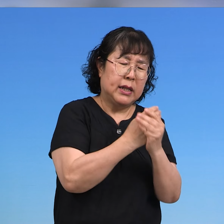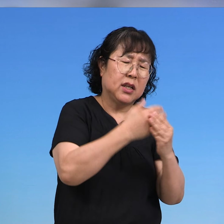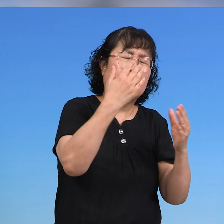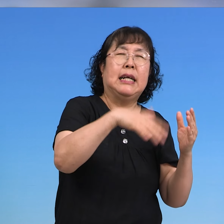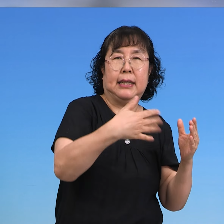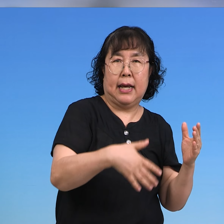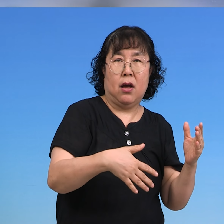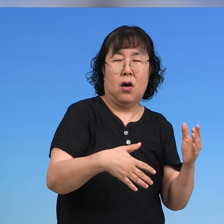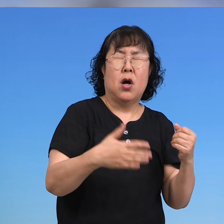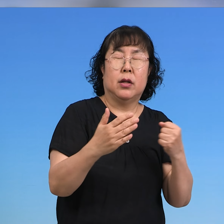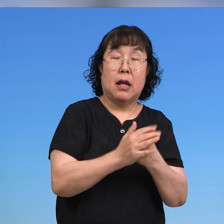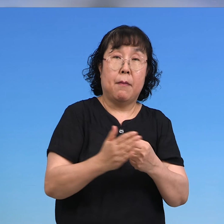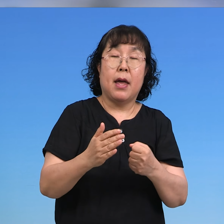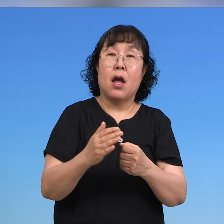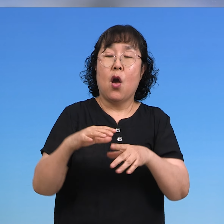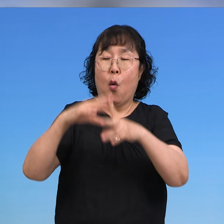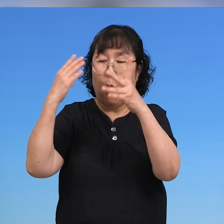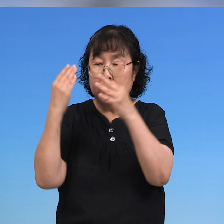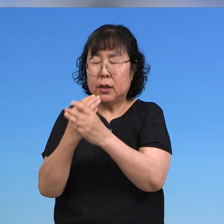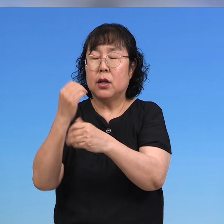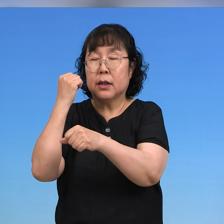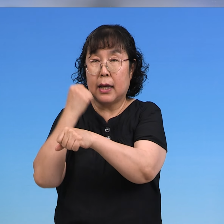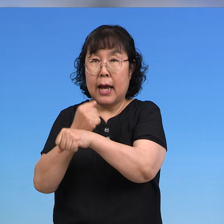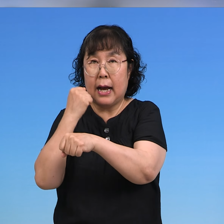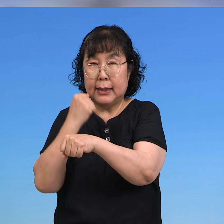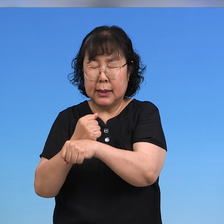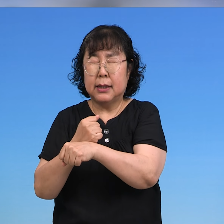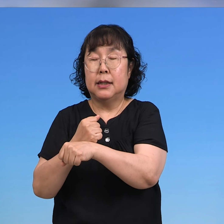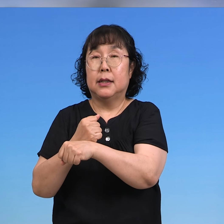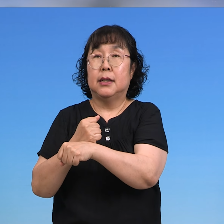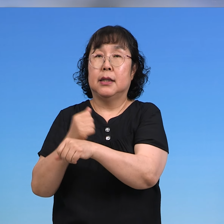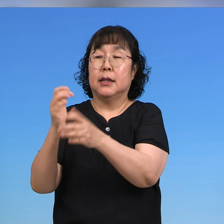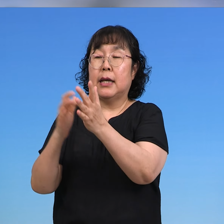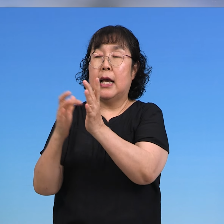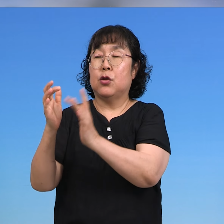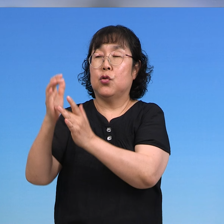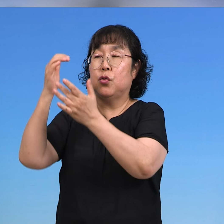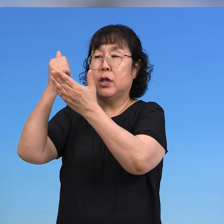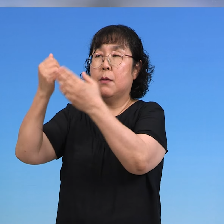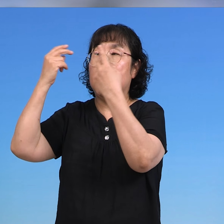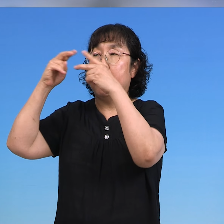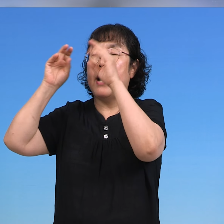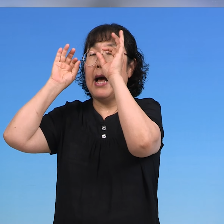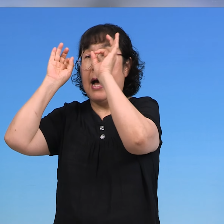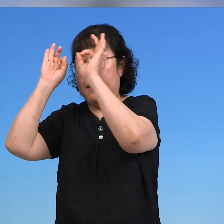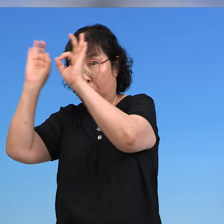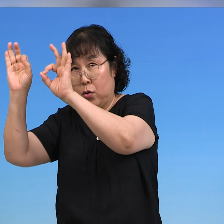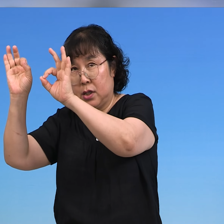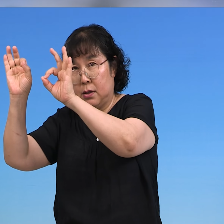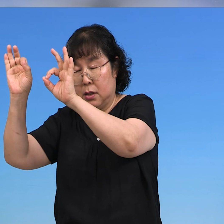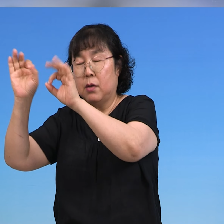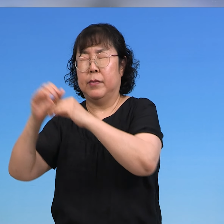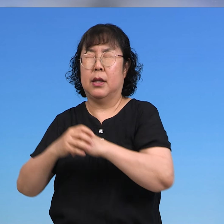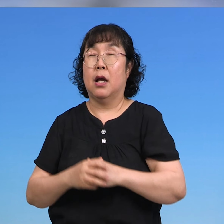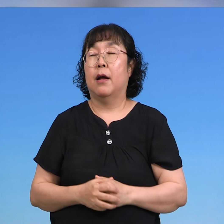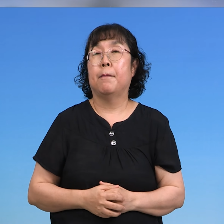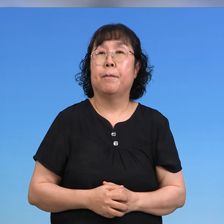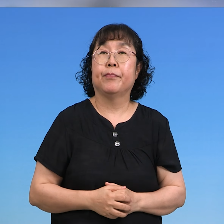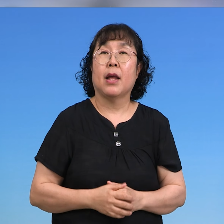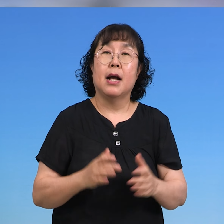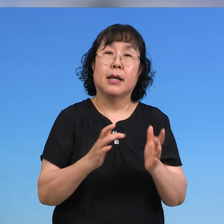바라보는 거예요. 예수님이 우리 인생에 예수님이 이 교회의 중심에 서 계시고